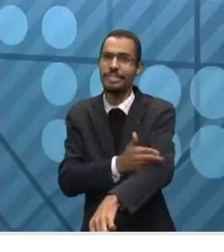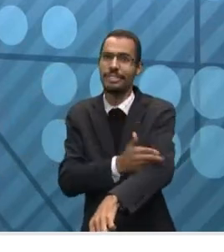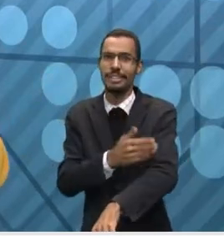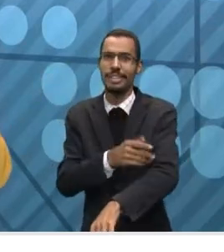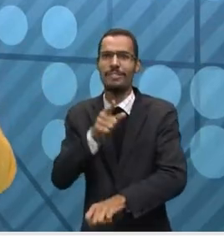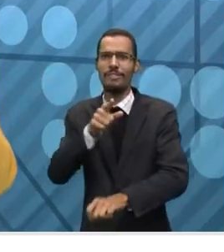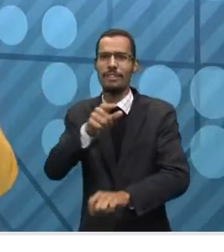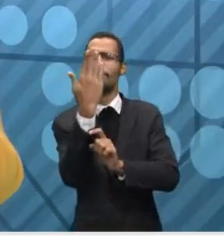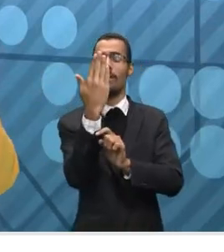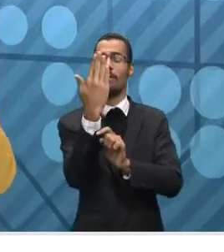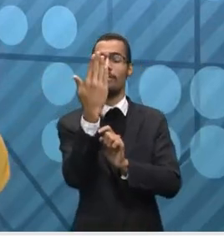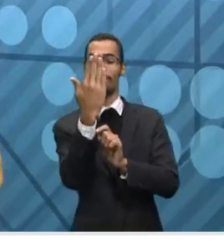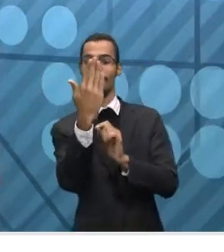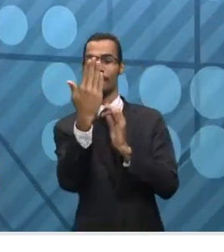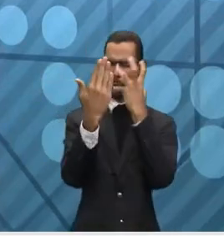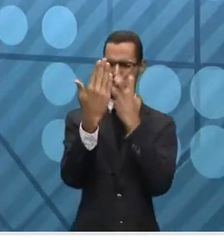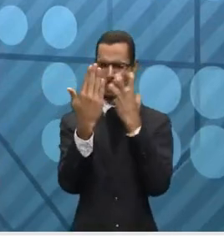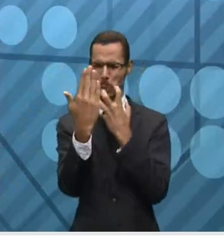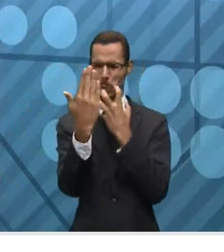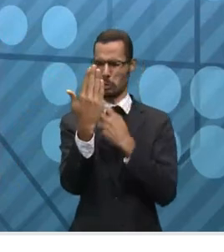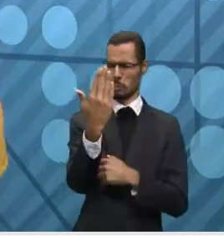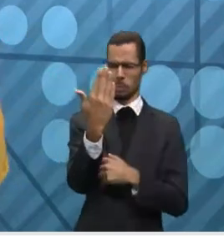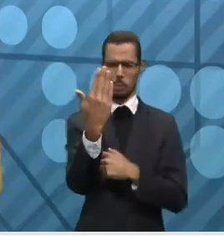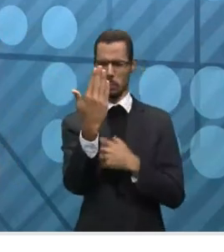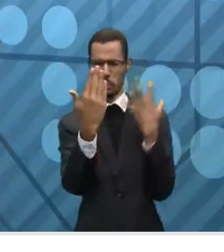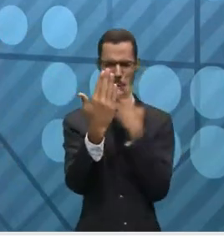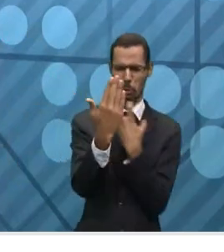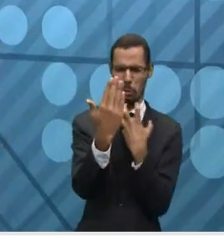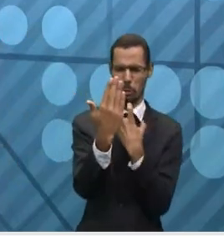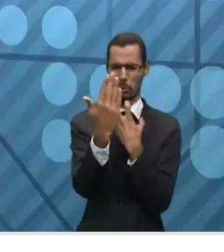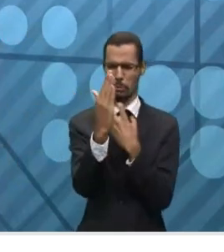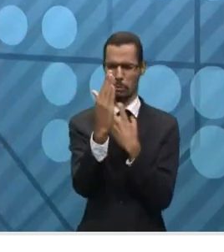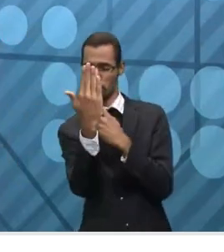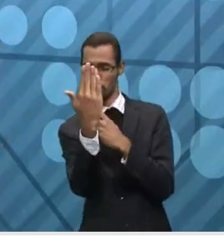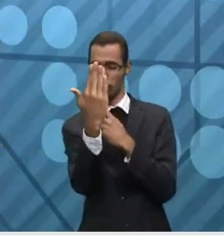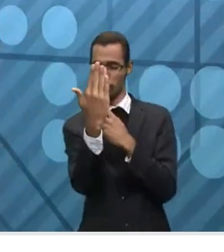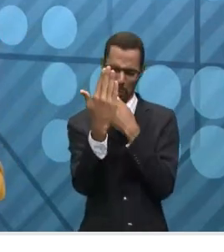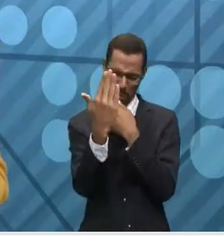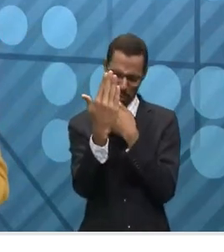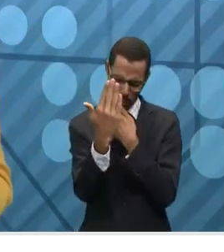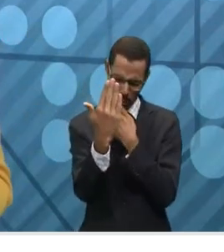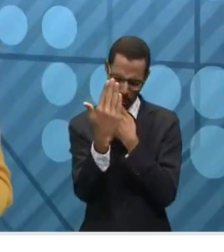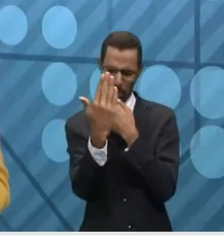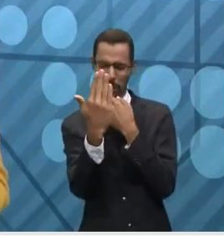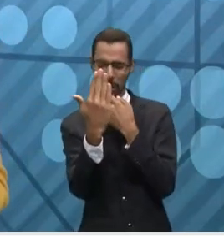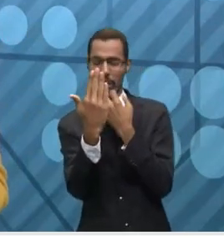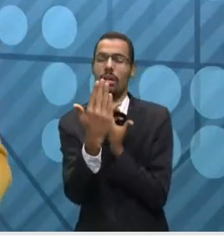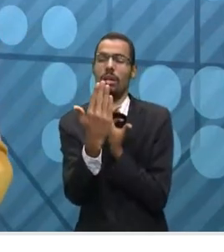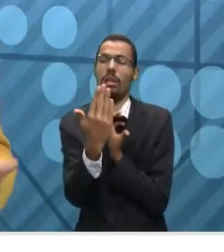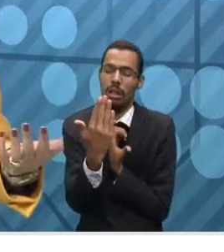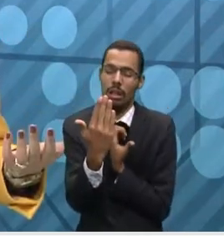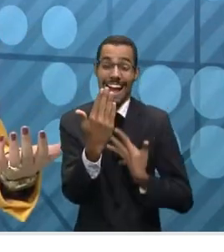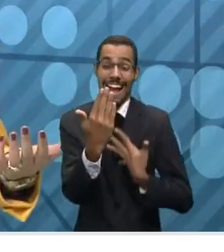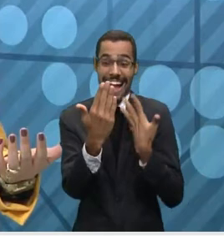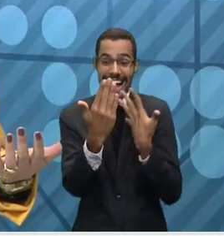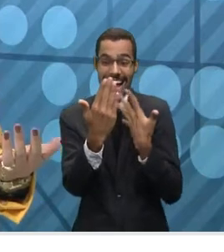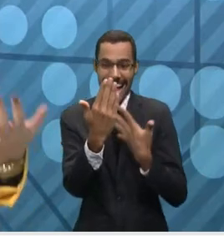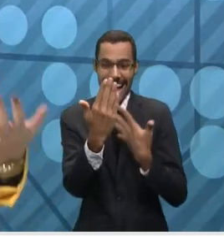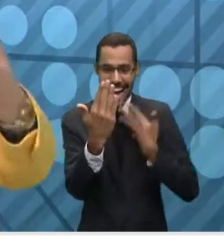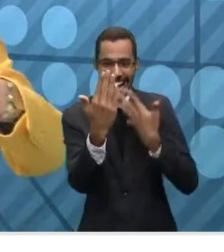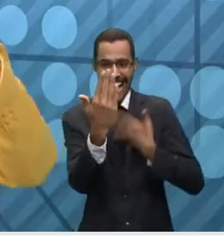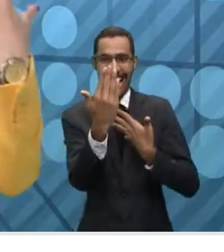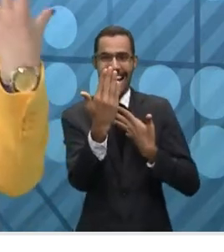Então, frente ao espelho, sinal facial de bravo, de triste, de cansado, de alegre, né?